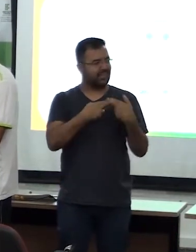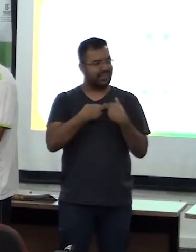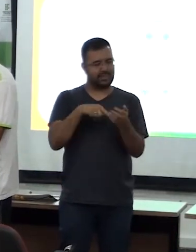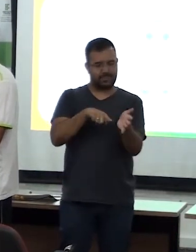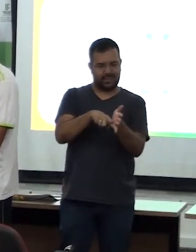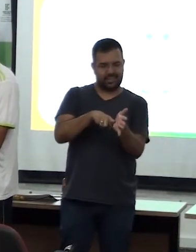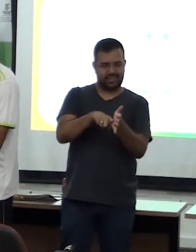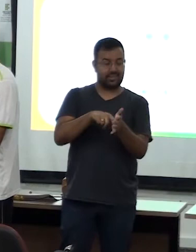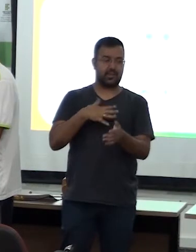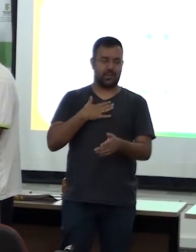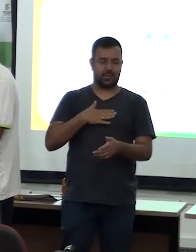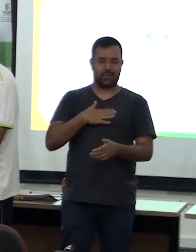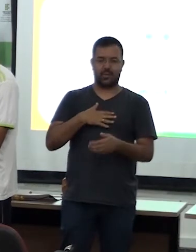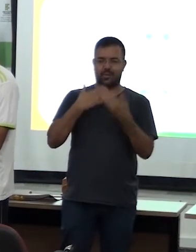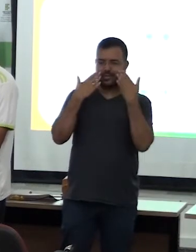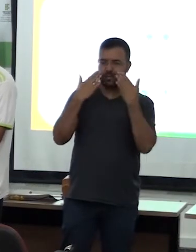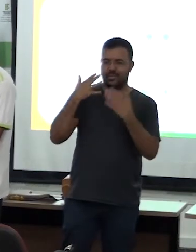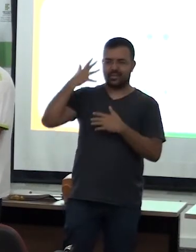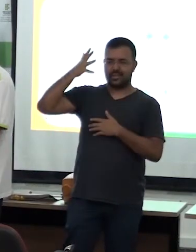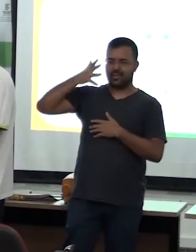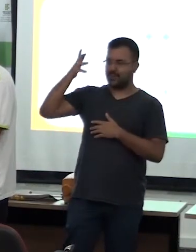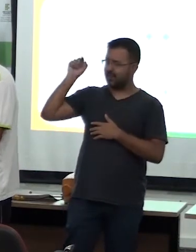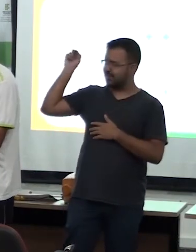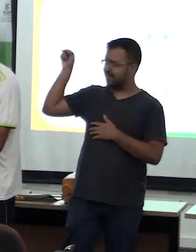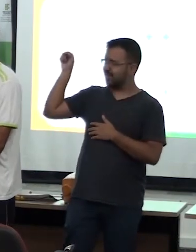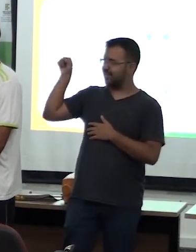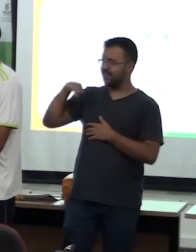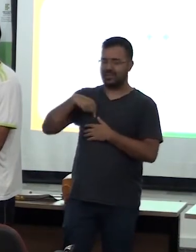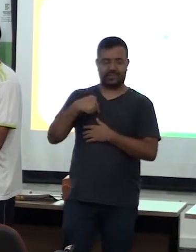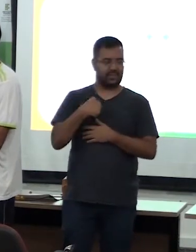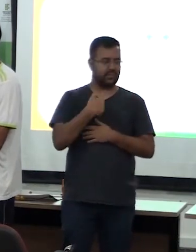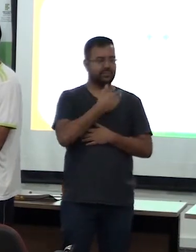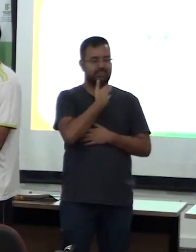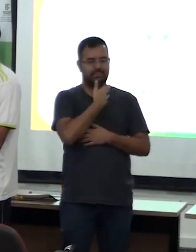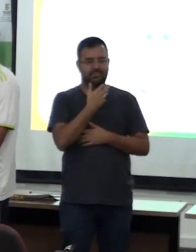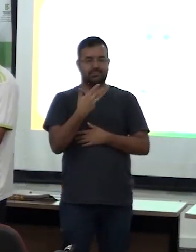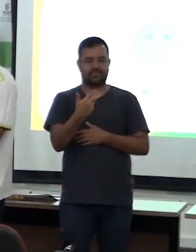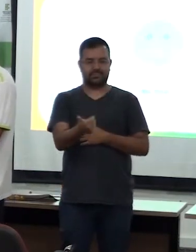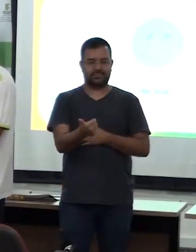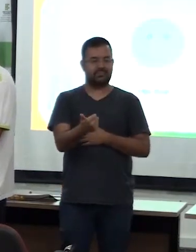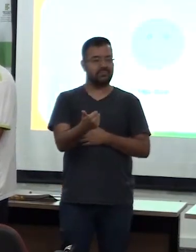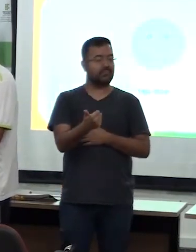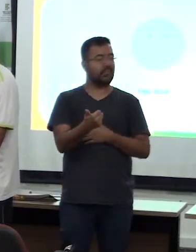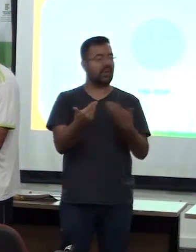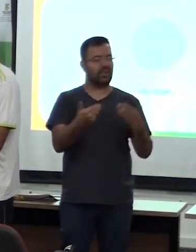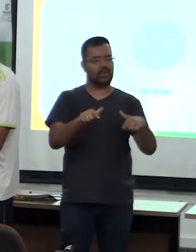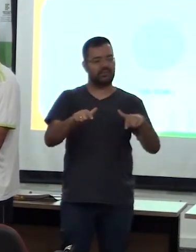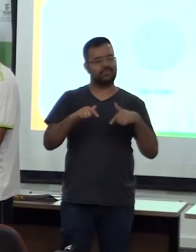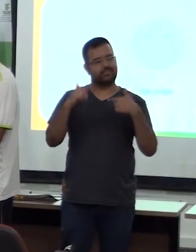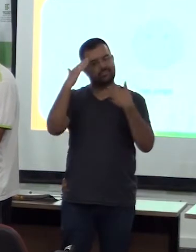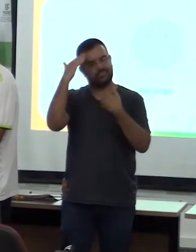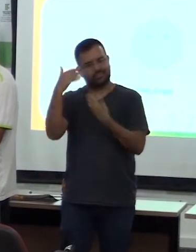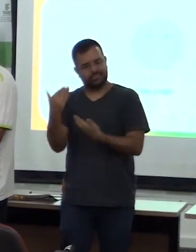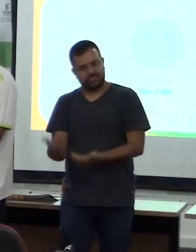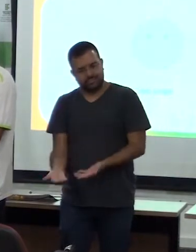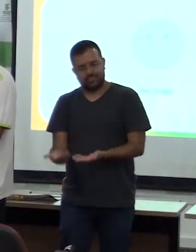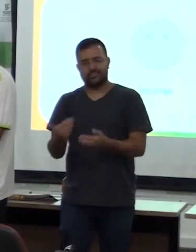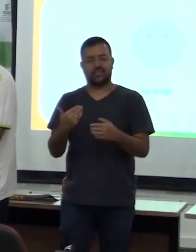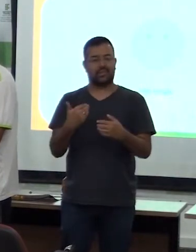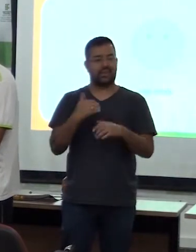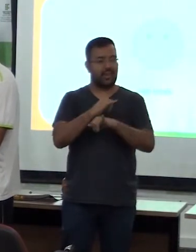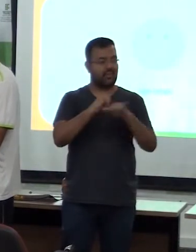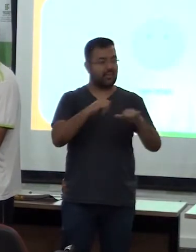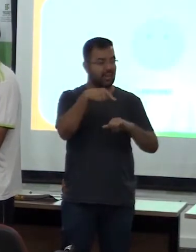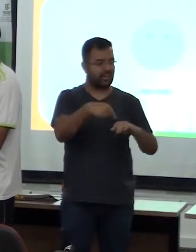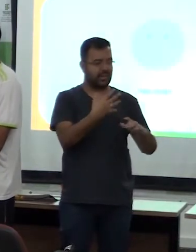gostou muito da apresentação do trabalho de vocês aqui no Papo Cabeça, e a gente concede essa menção honrosa e dizer